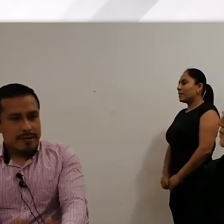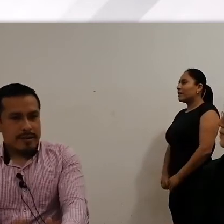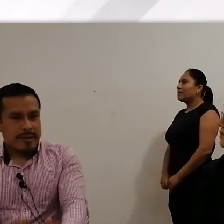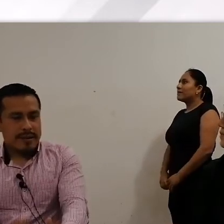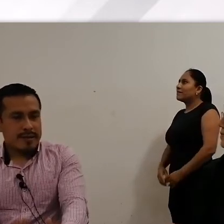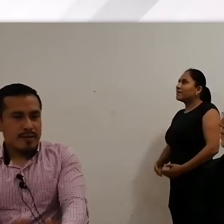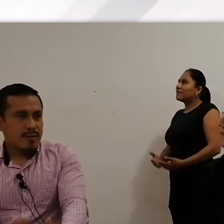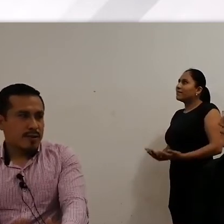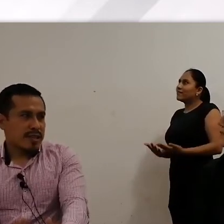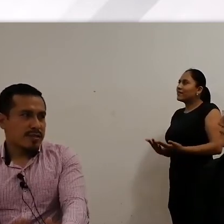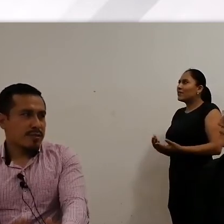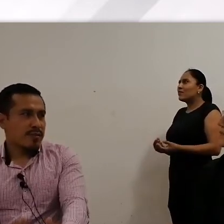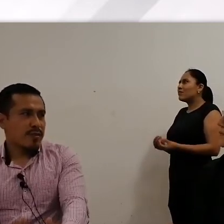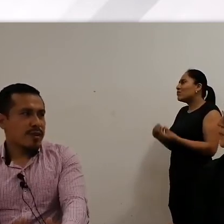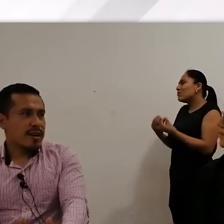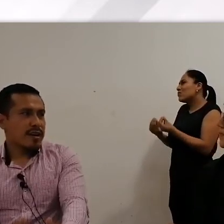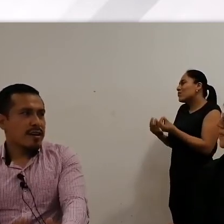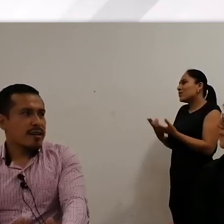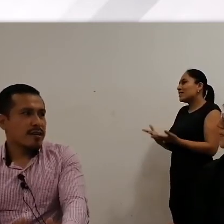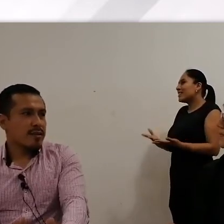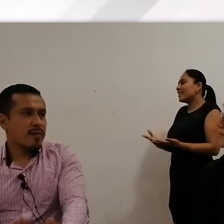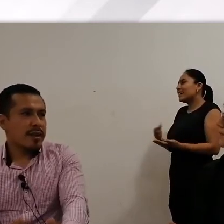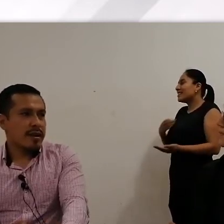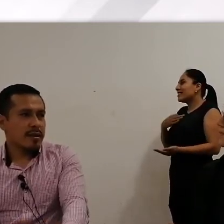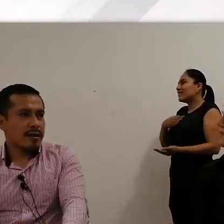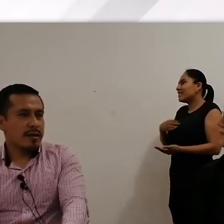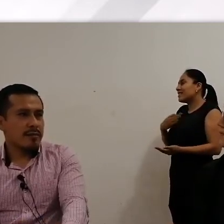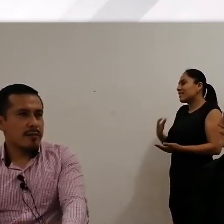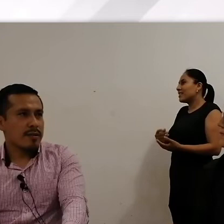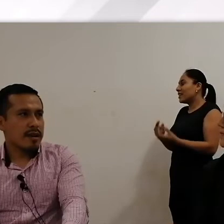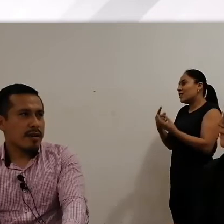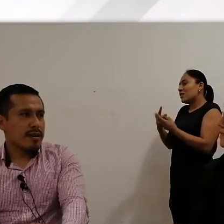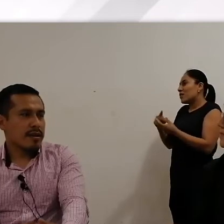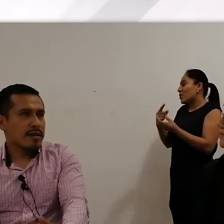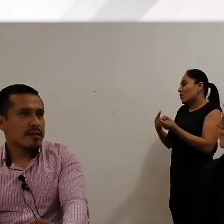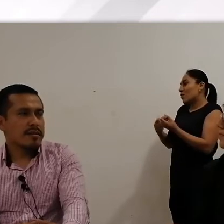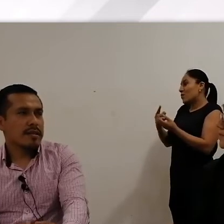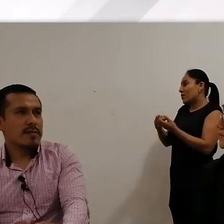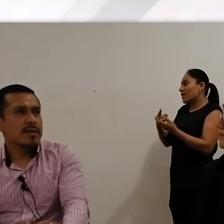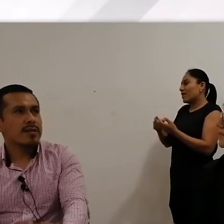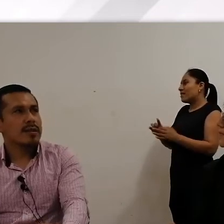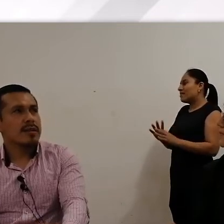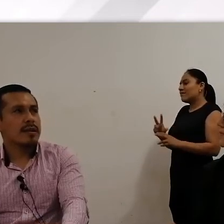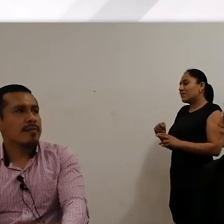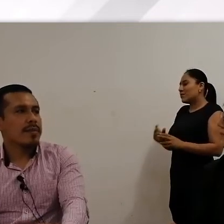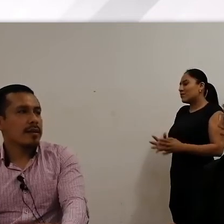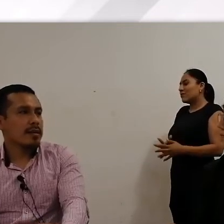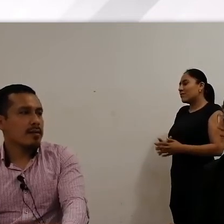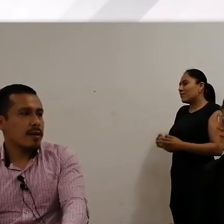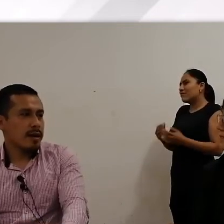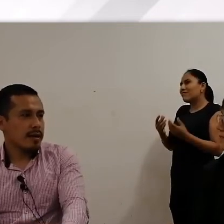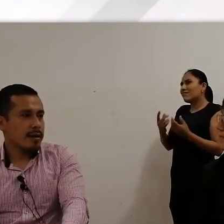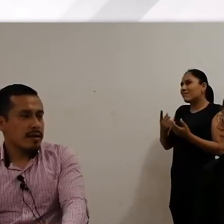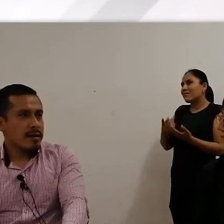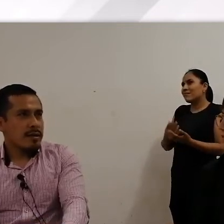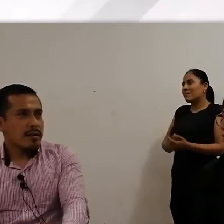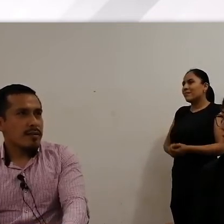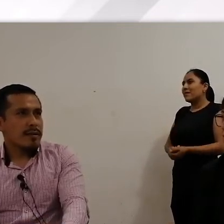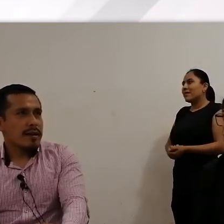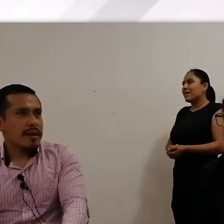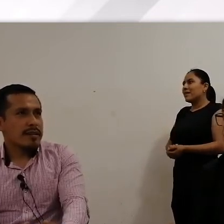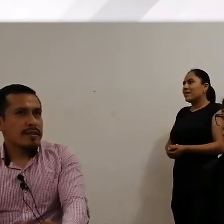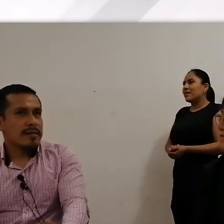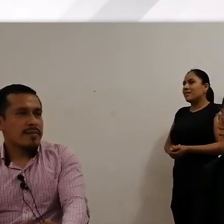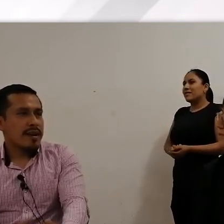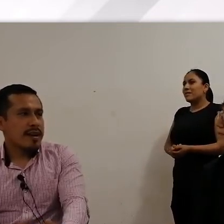Bueno, son muchas, ¿no? No podría nombrar una situación en particular,